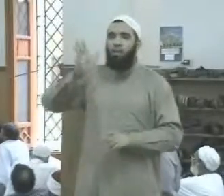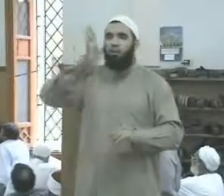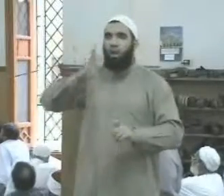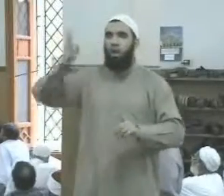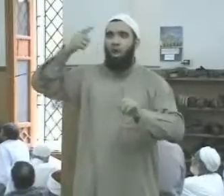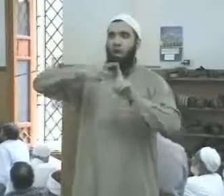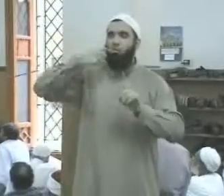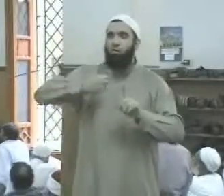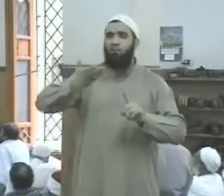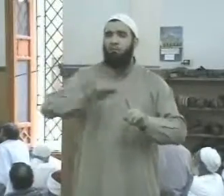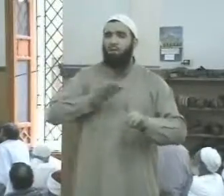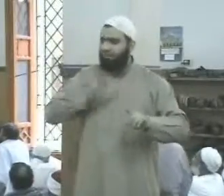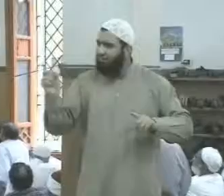ابن 17 ربيعا؟